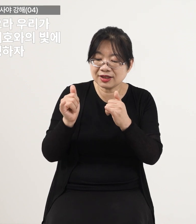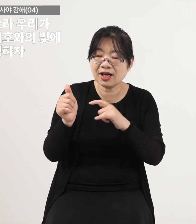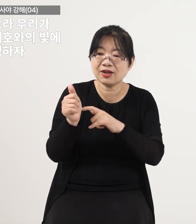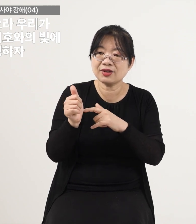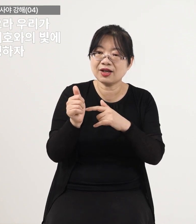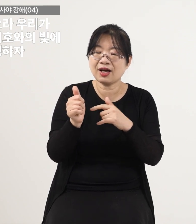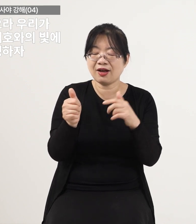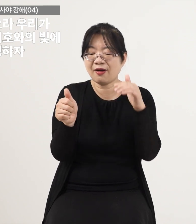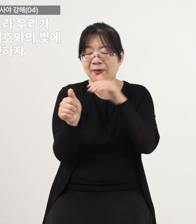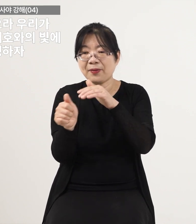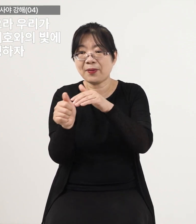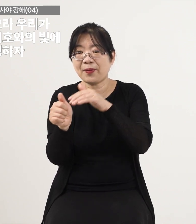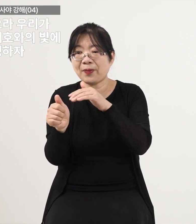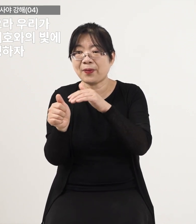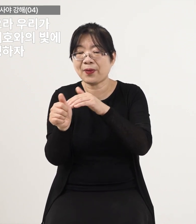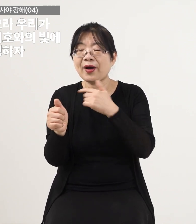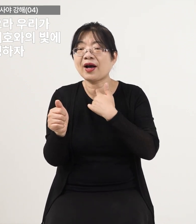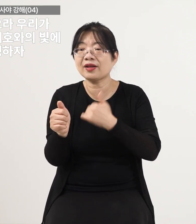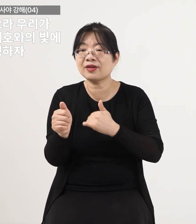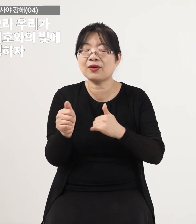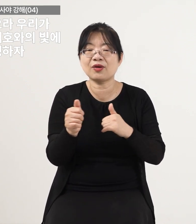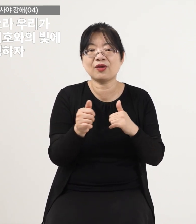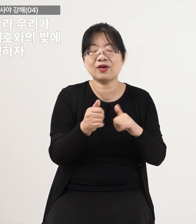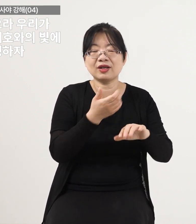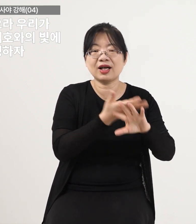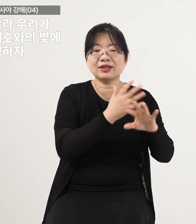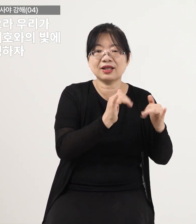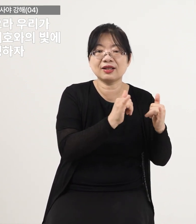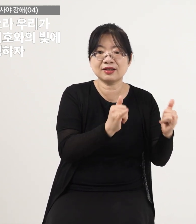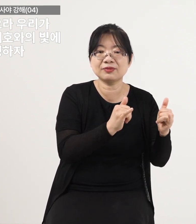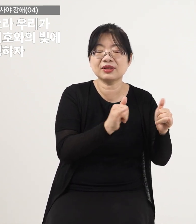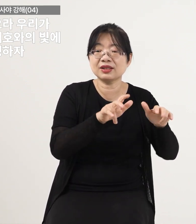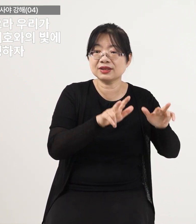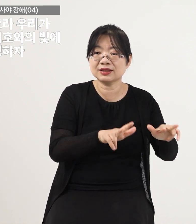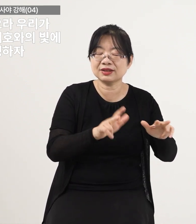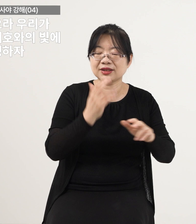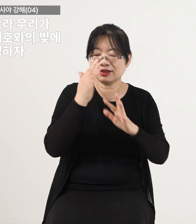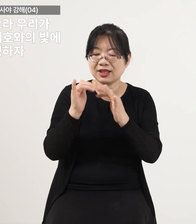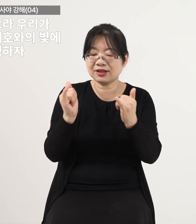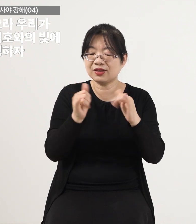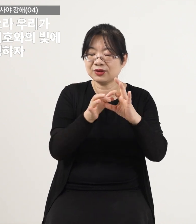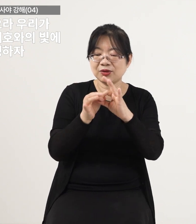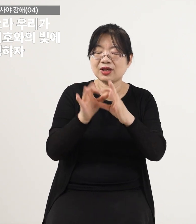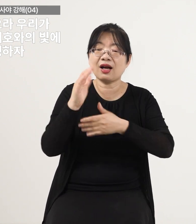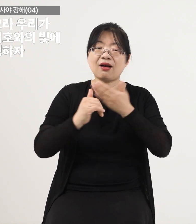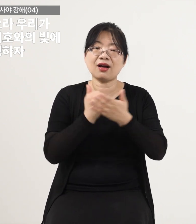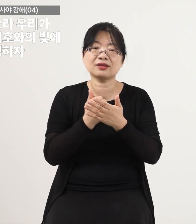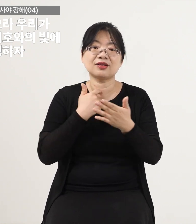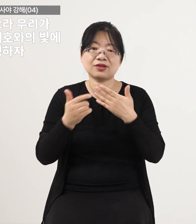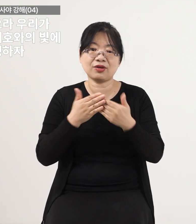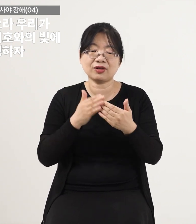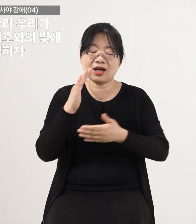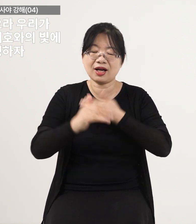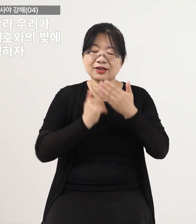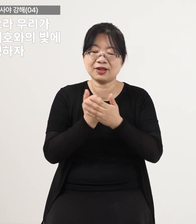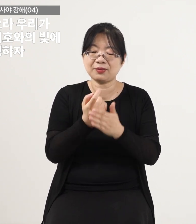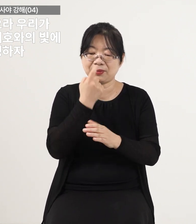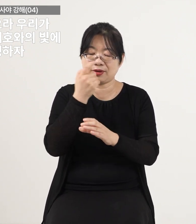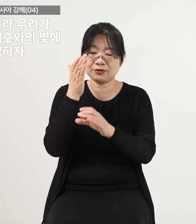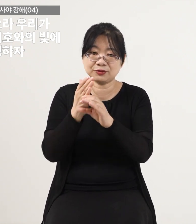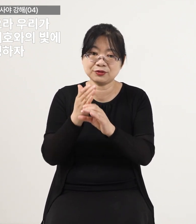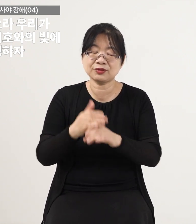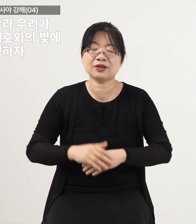괴롭혔던 민족들이 누구를 경험하고 누구를 배우는 겁니까? 하나님을 경험하고 하나님을 배우는